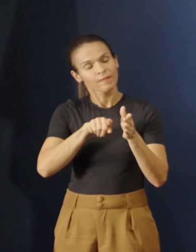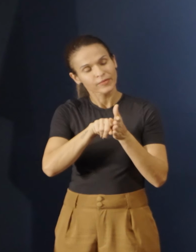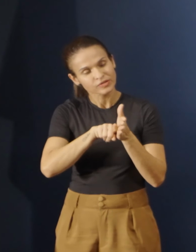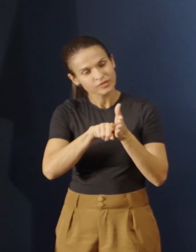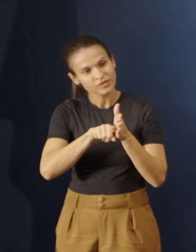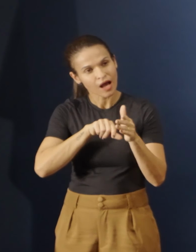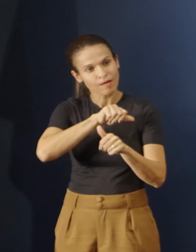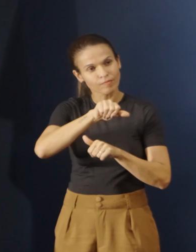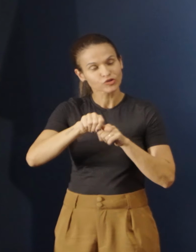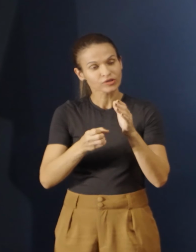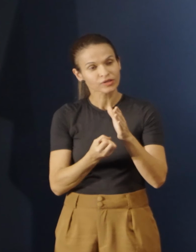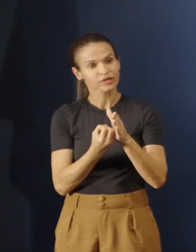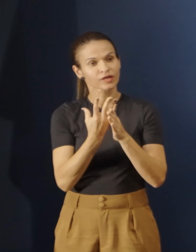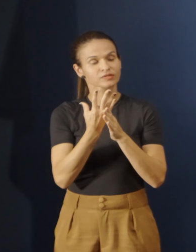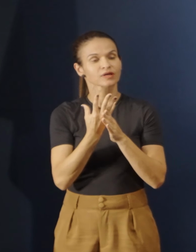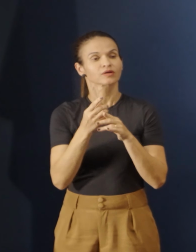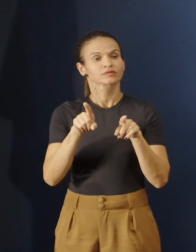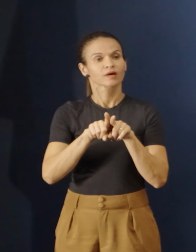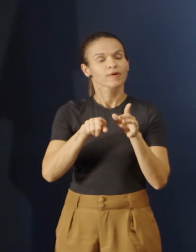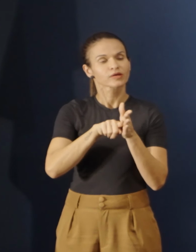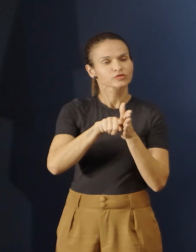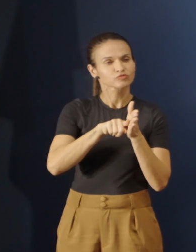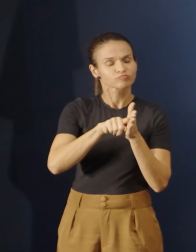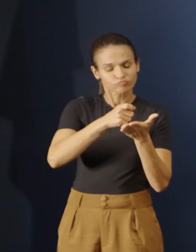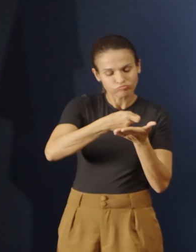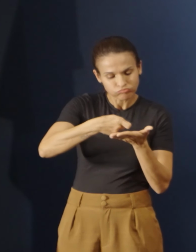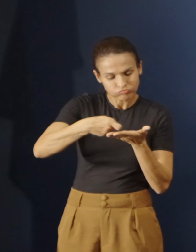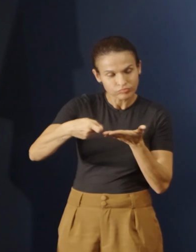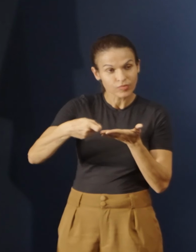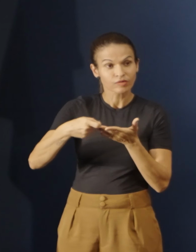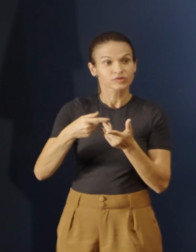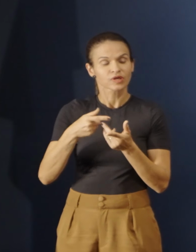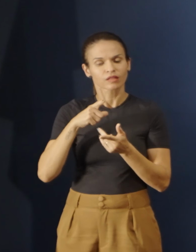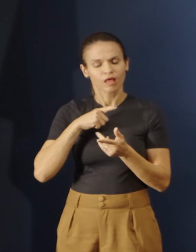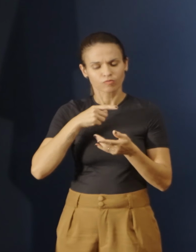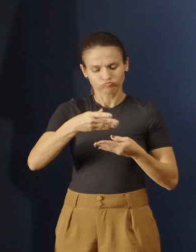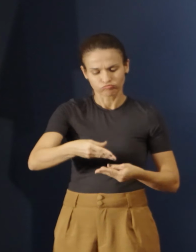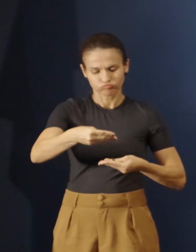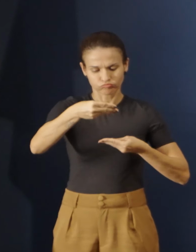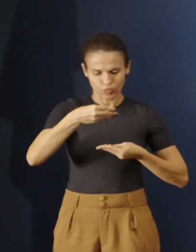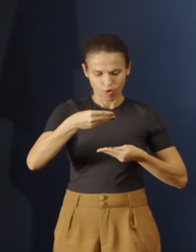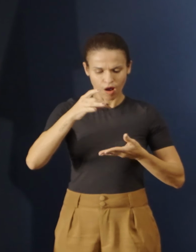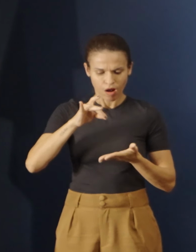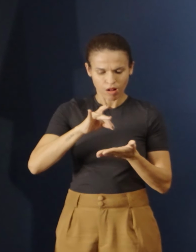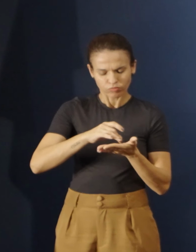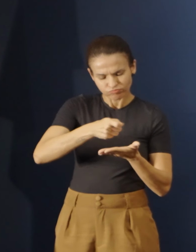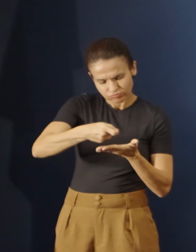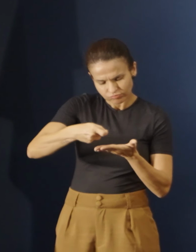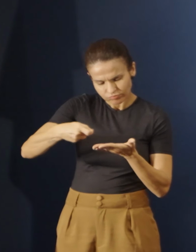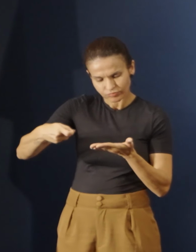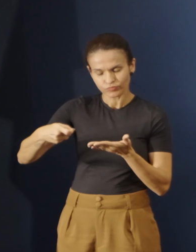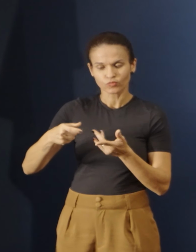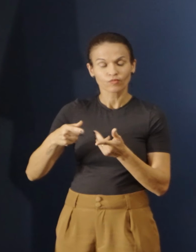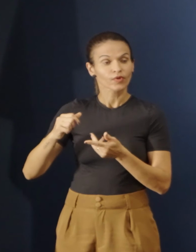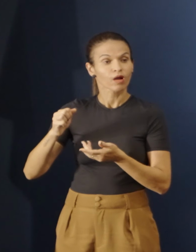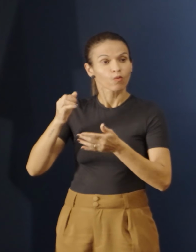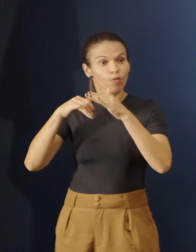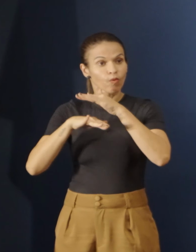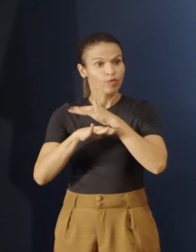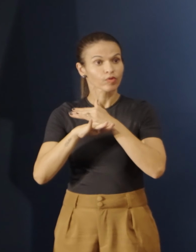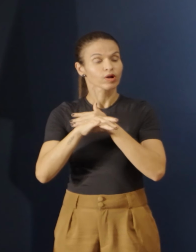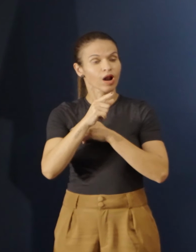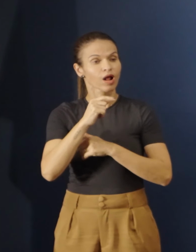as mudanças da criação, vai pesquisar, inclusive, os rabiscos. Então, você pega um original todo rabiscado. No acervo dos escritores